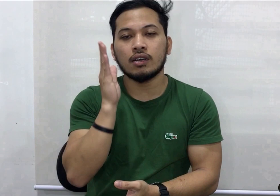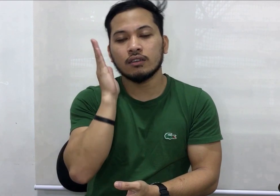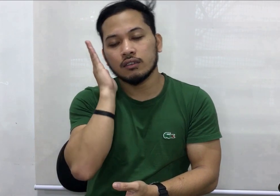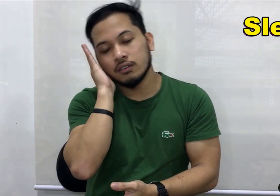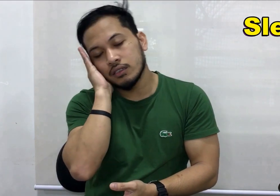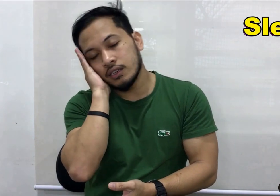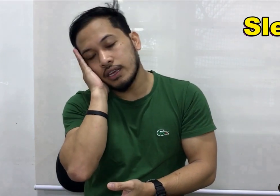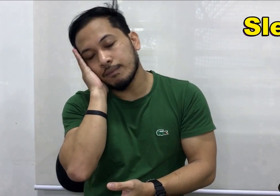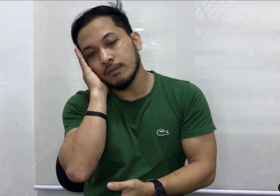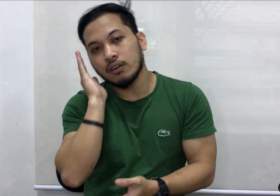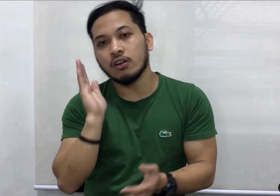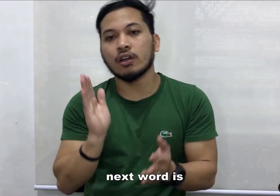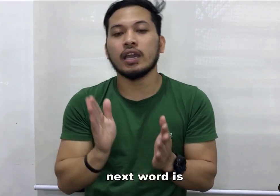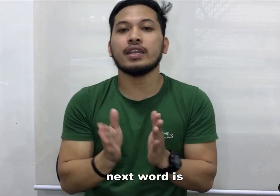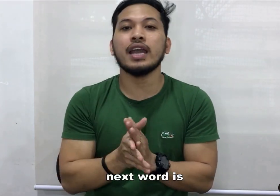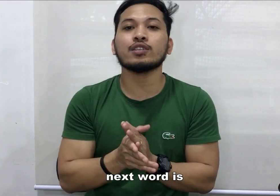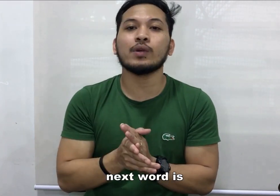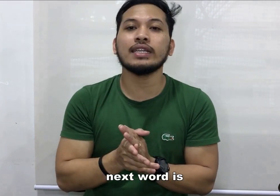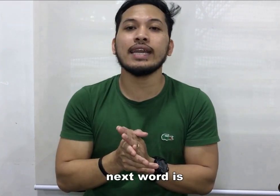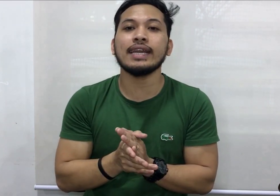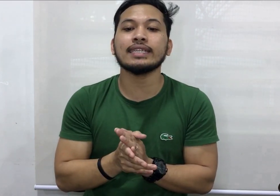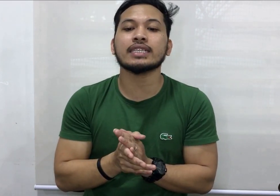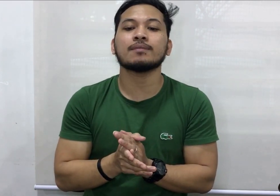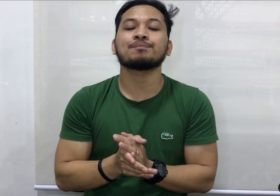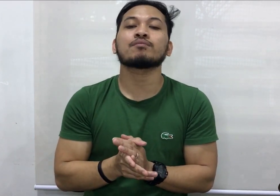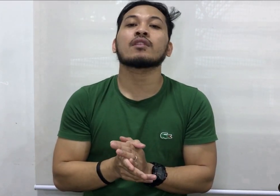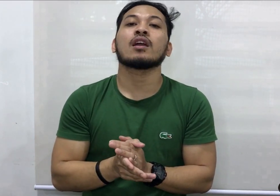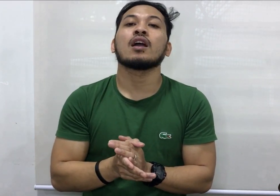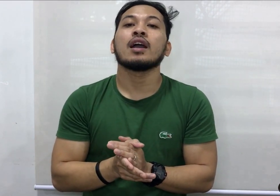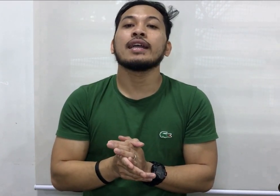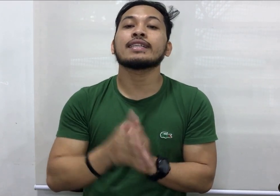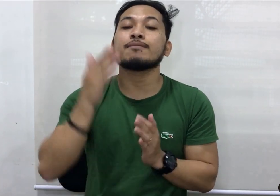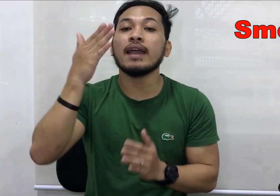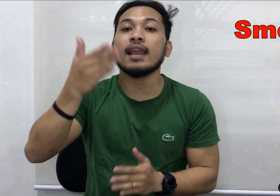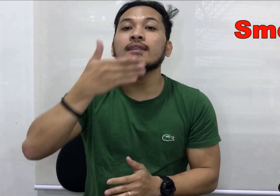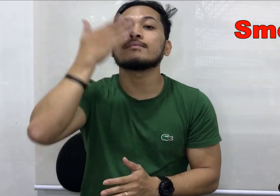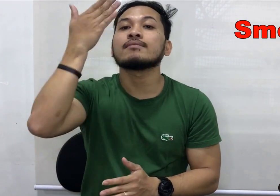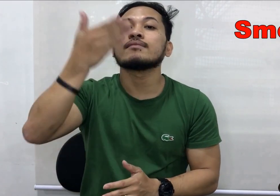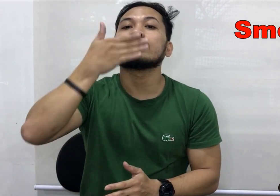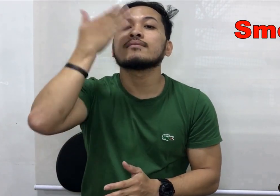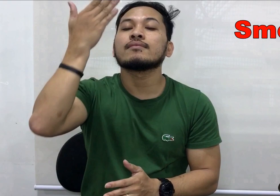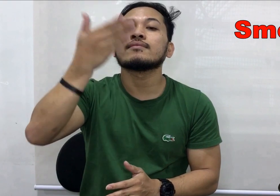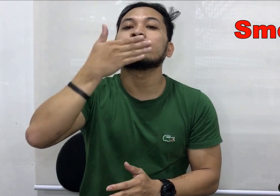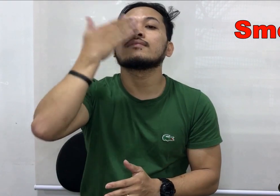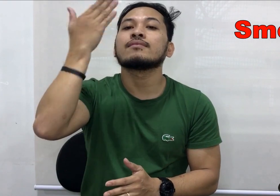Or sleep. Okay, next word is smell.